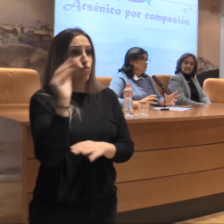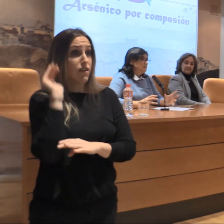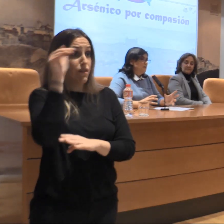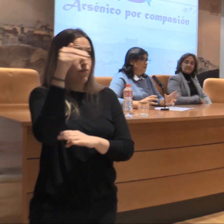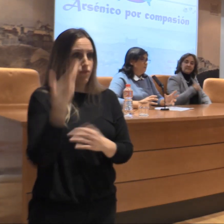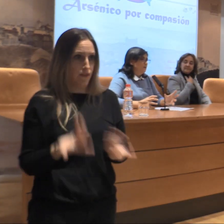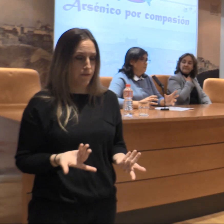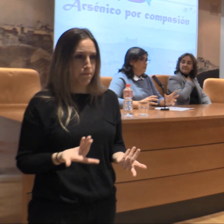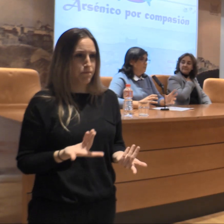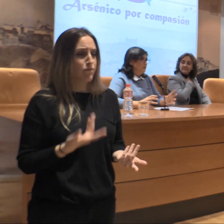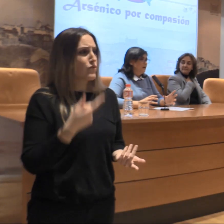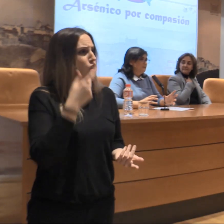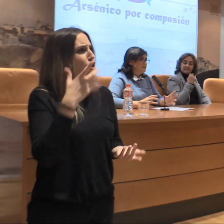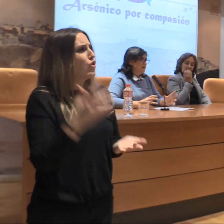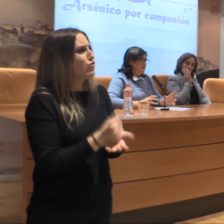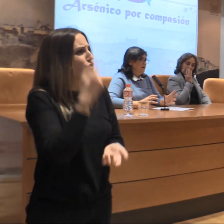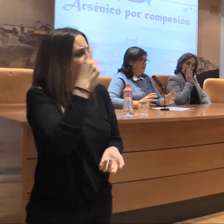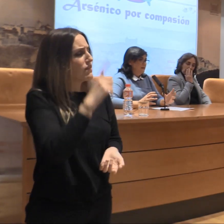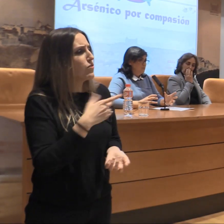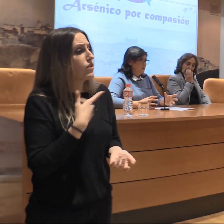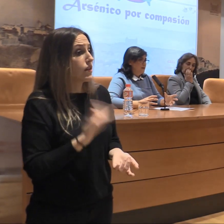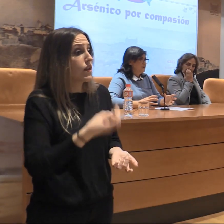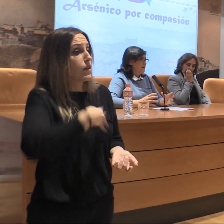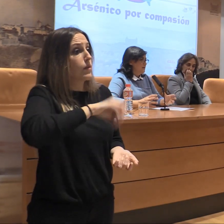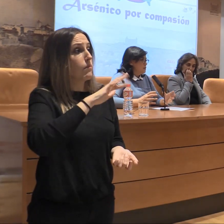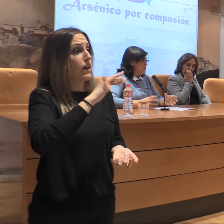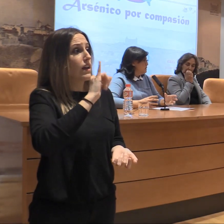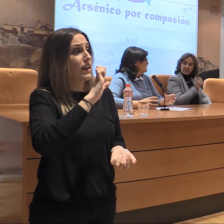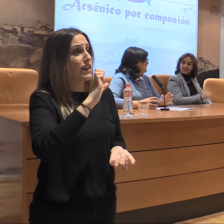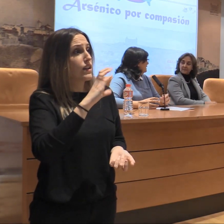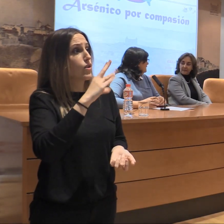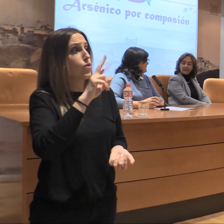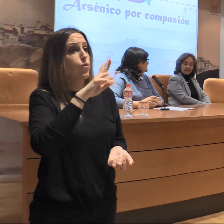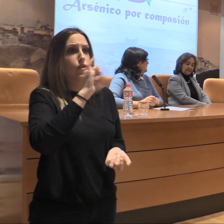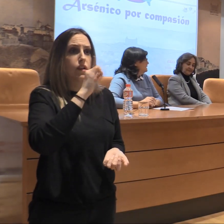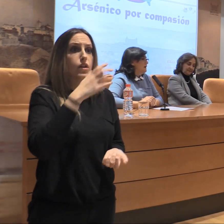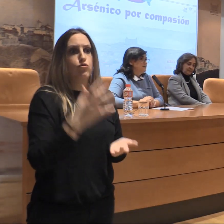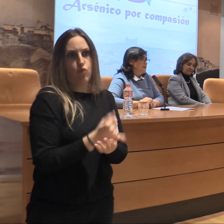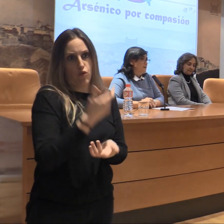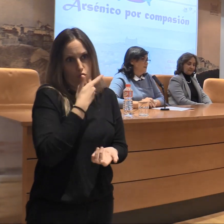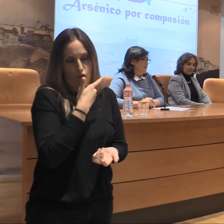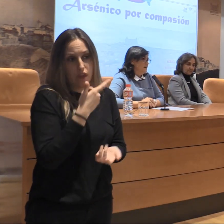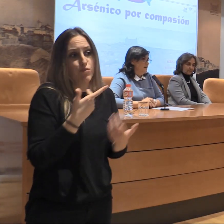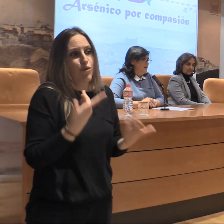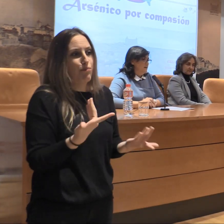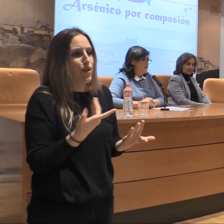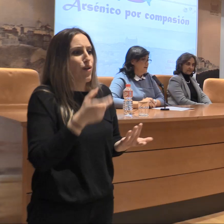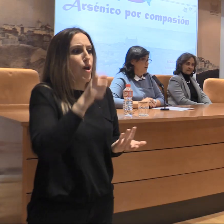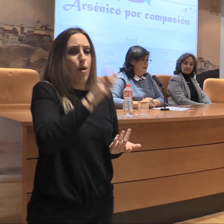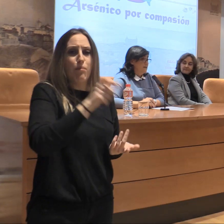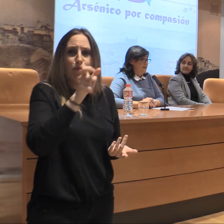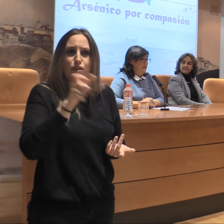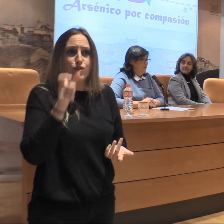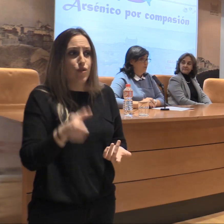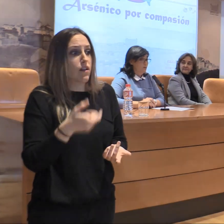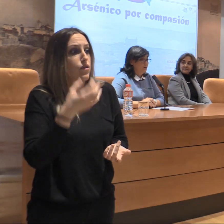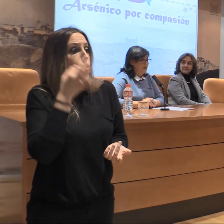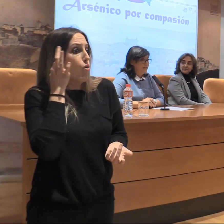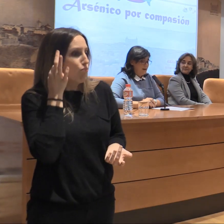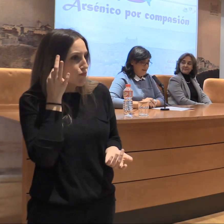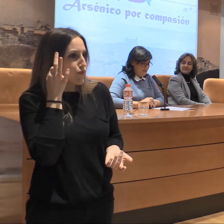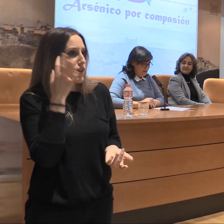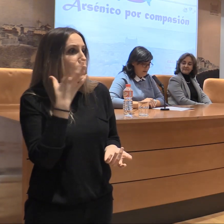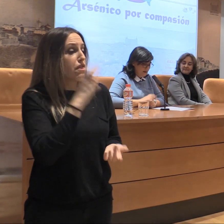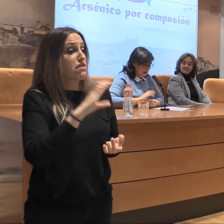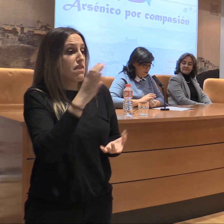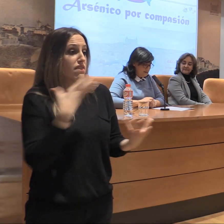Todos sabemos quién es Marie Curie, pero muy poca gente sabe de las mujeres que hacían ciencia en España en esa parte del siglo XX, que no lo tuvieron